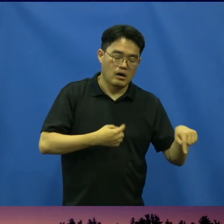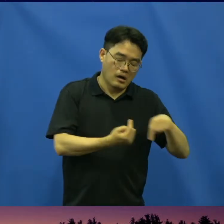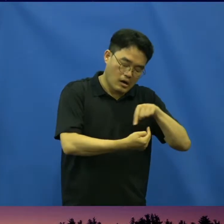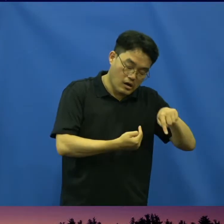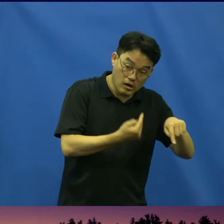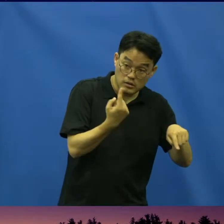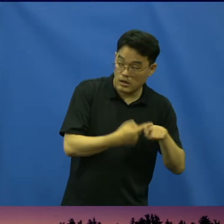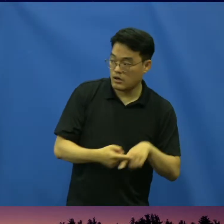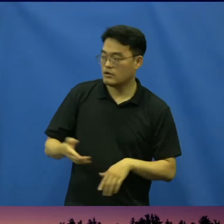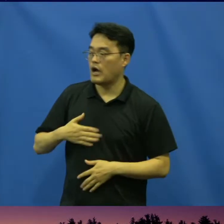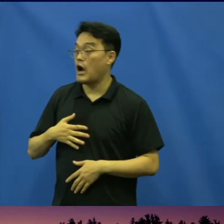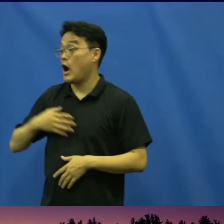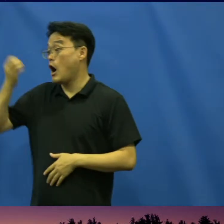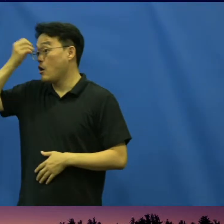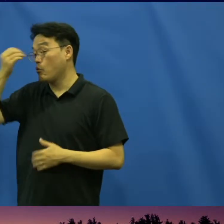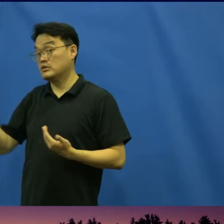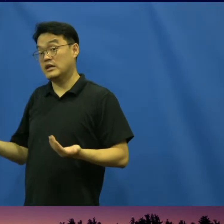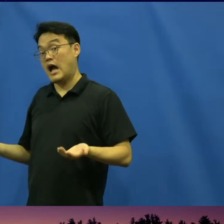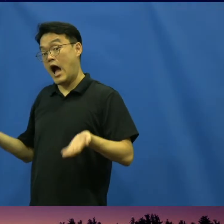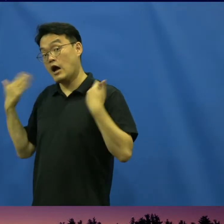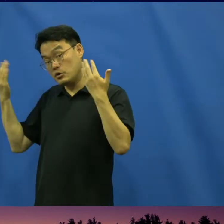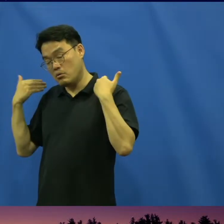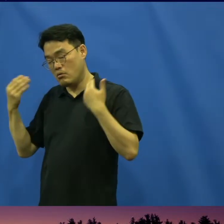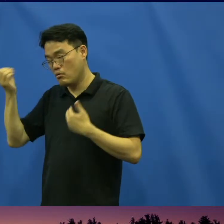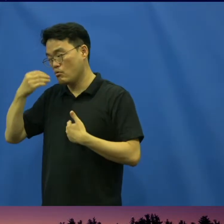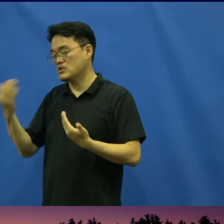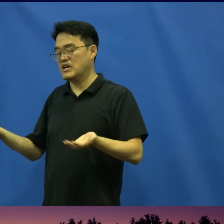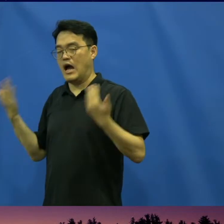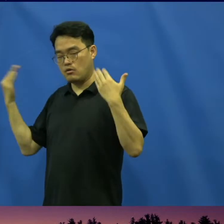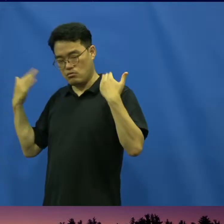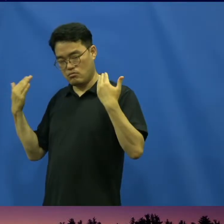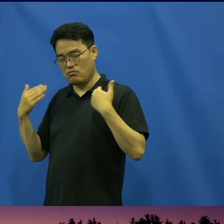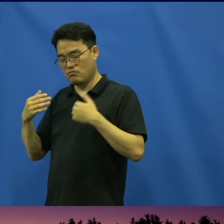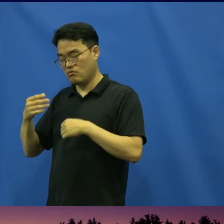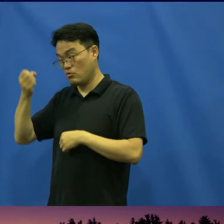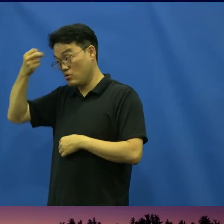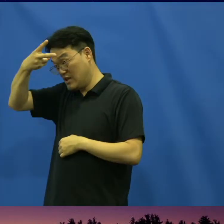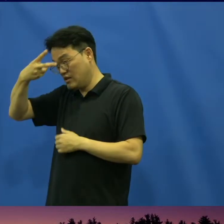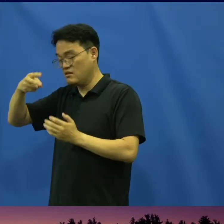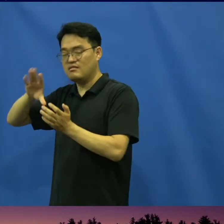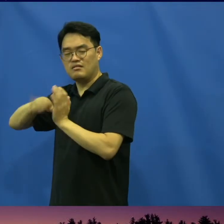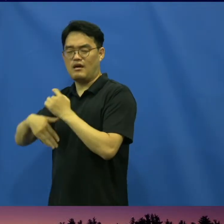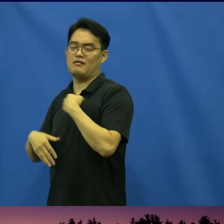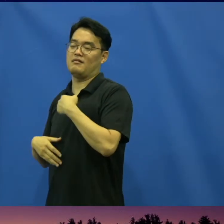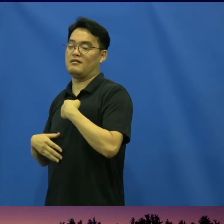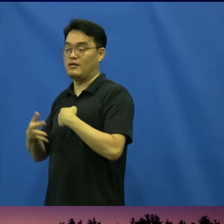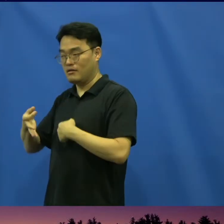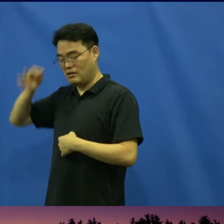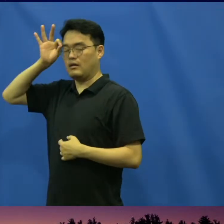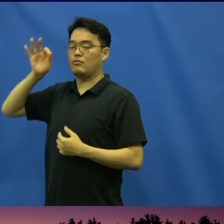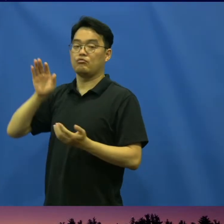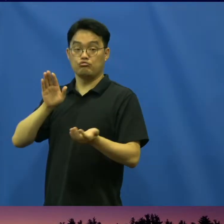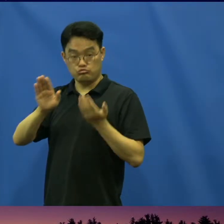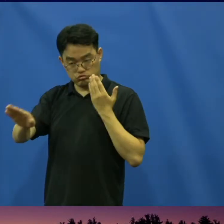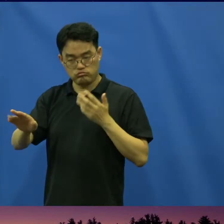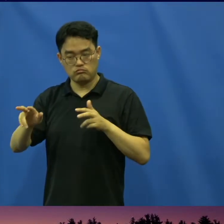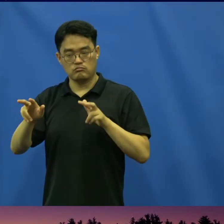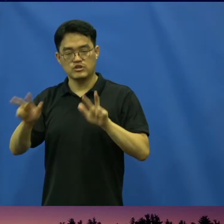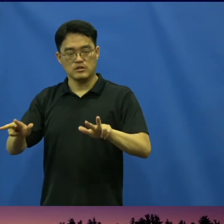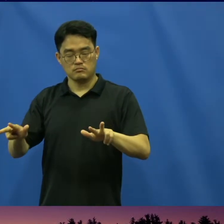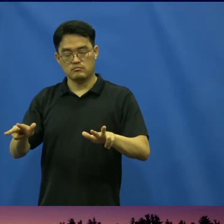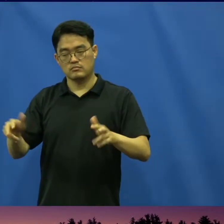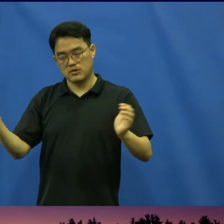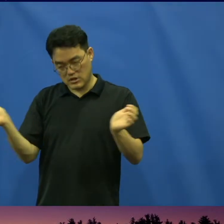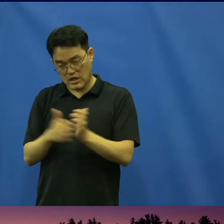중학교 때라고 이러다는 얘기가 아니에요. 중학교 때부터 하면 더 좋죠. 초등학교 때부터 하면 돼요. 여러분 하나님의 타고난 사람들은요, 초등학교